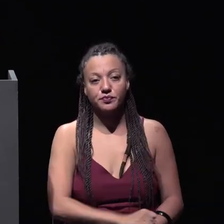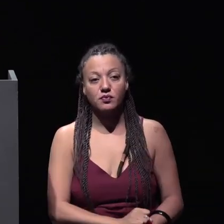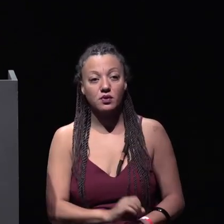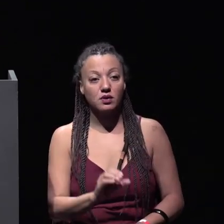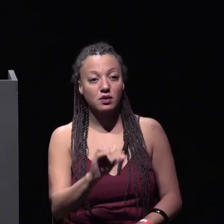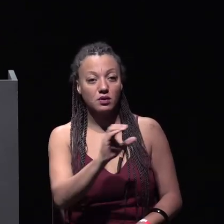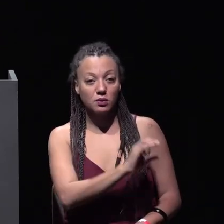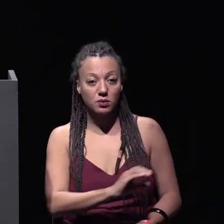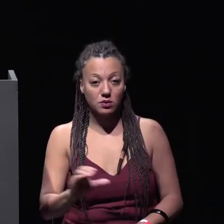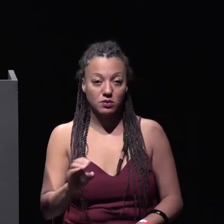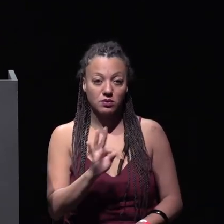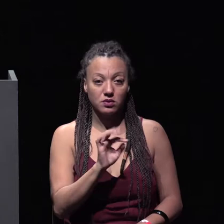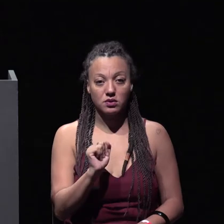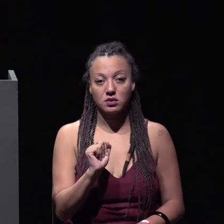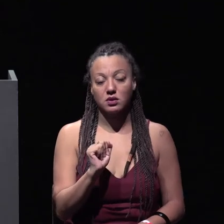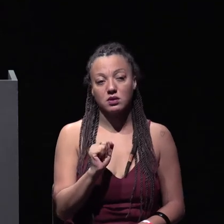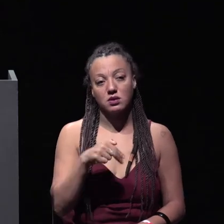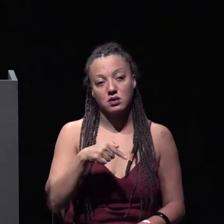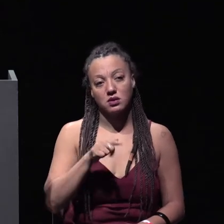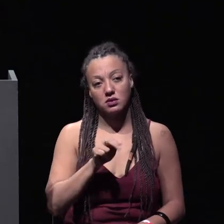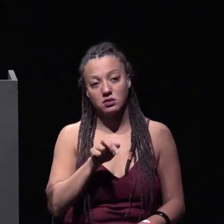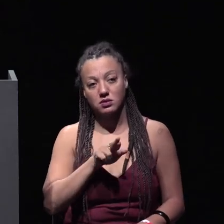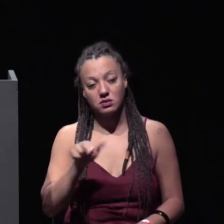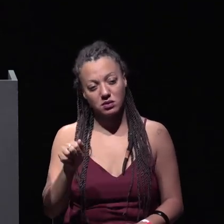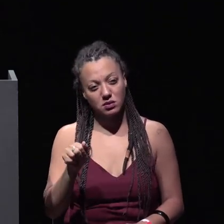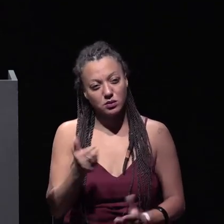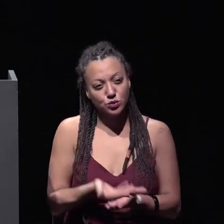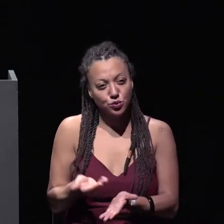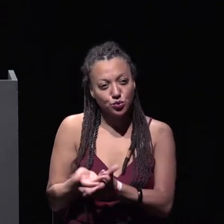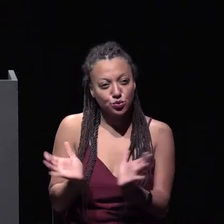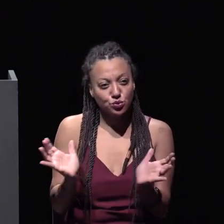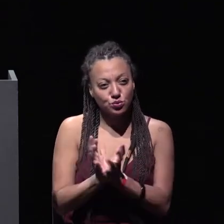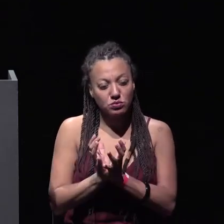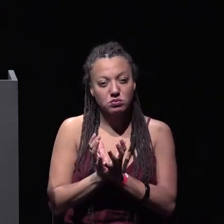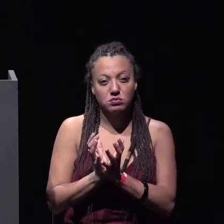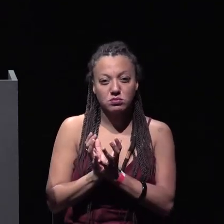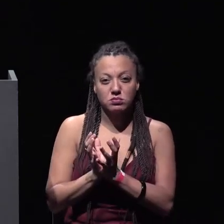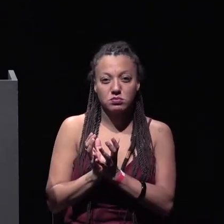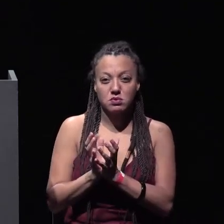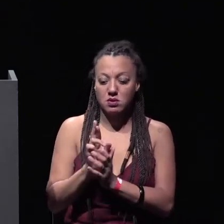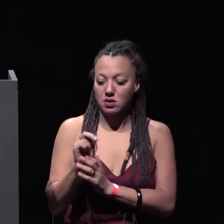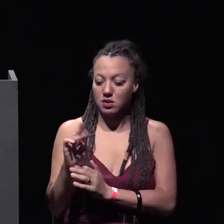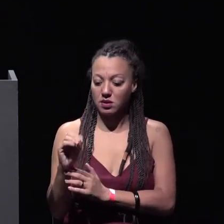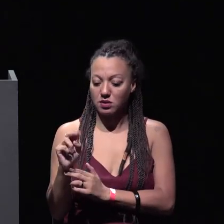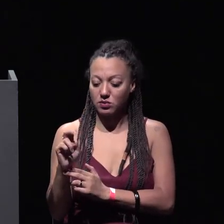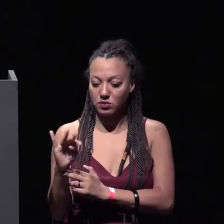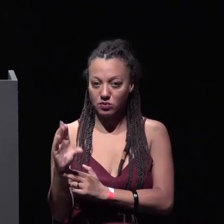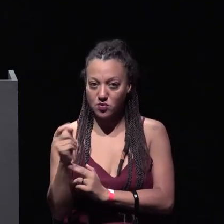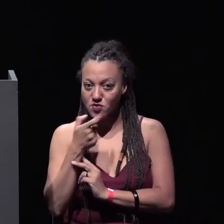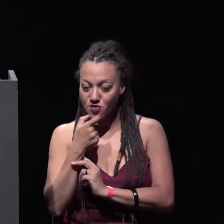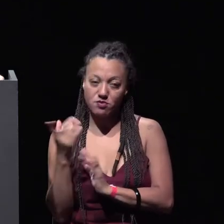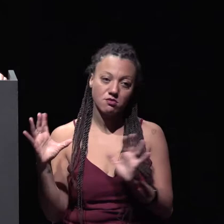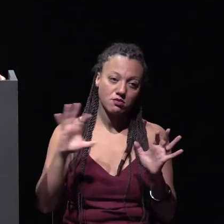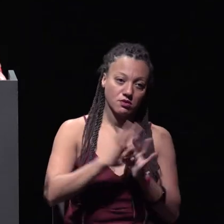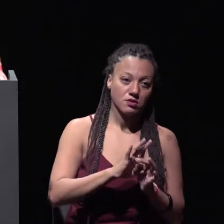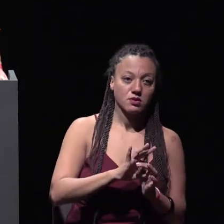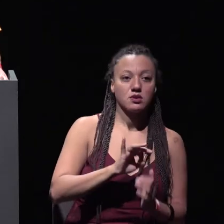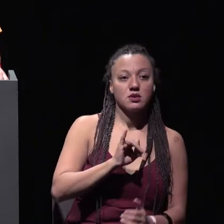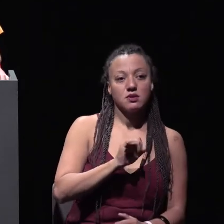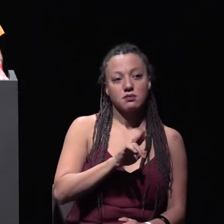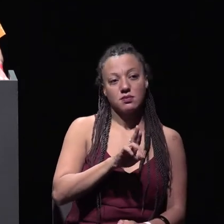tacuara grupo de estudos das relações artísticas entre reino unido e o mundo ibero-americano